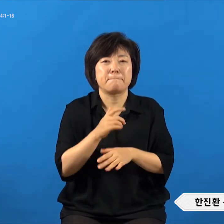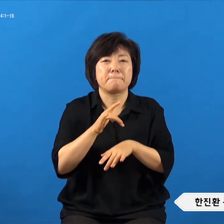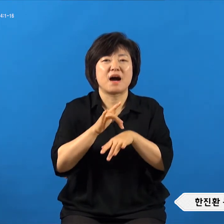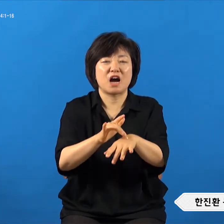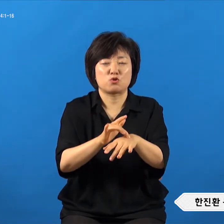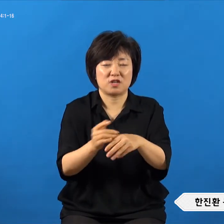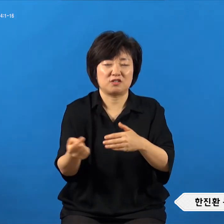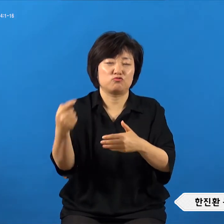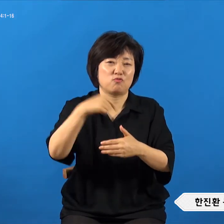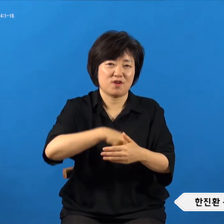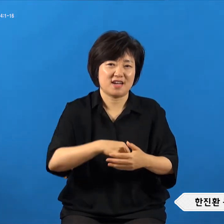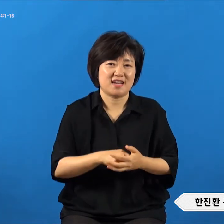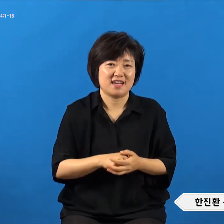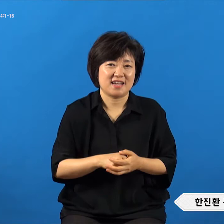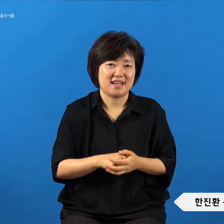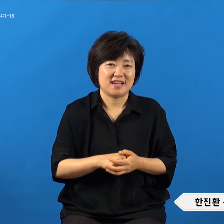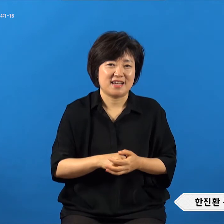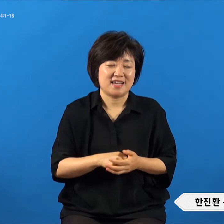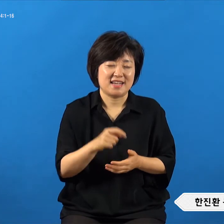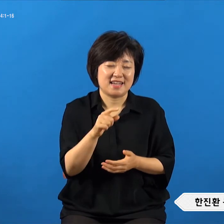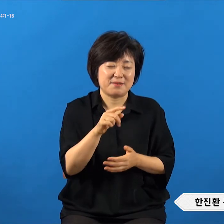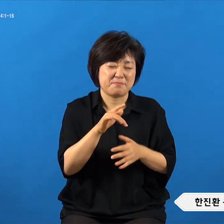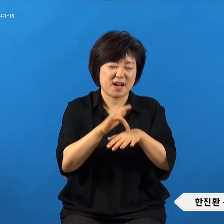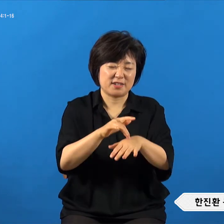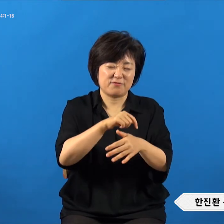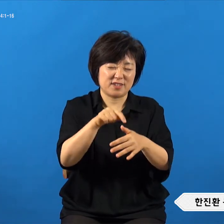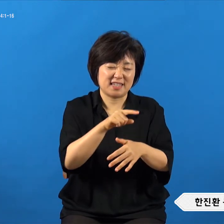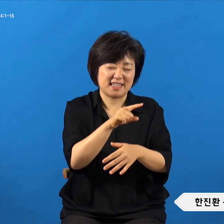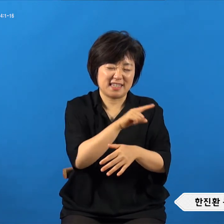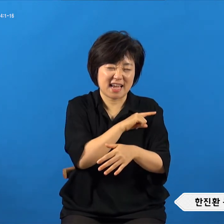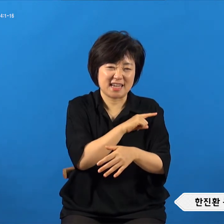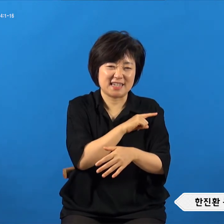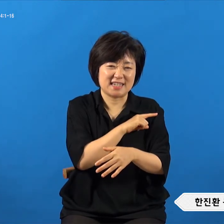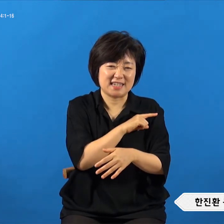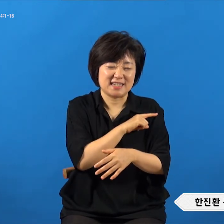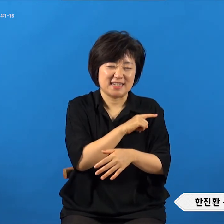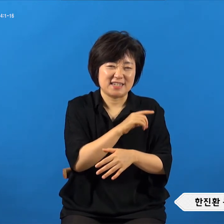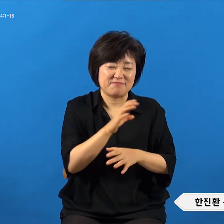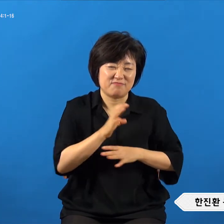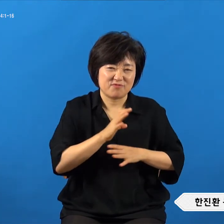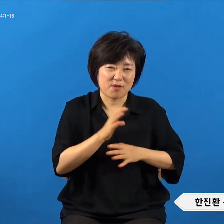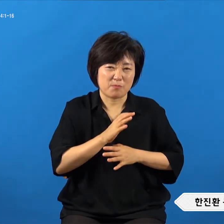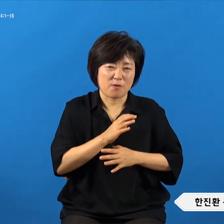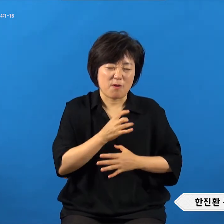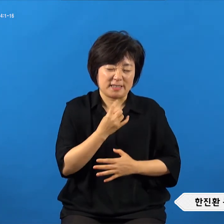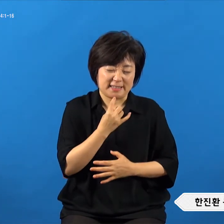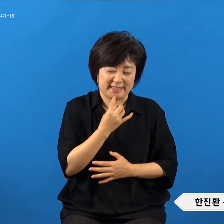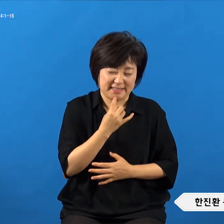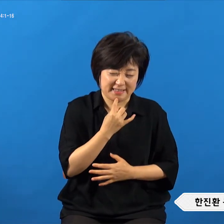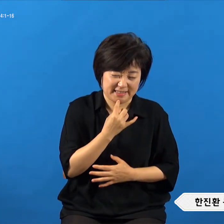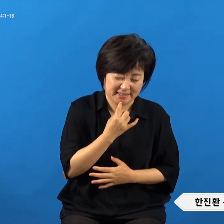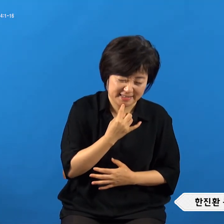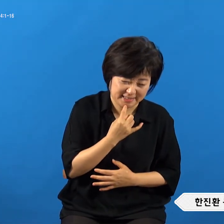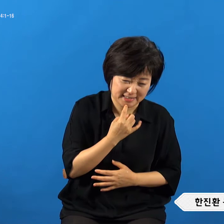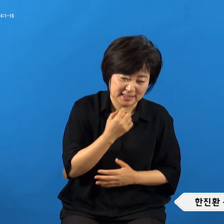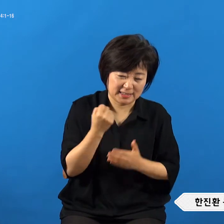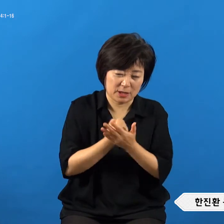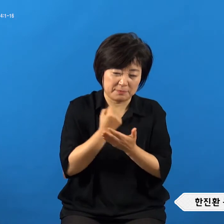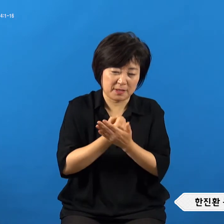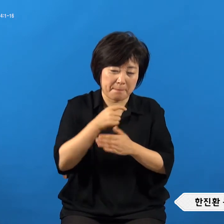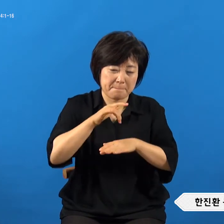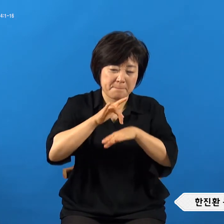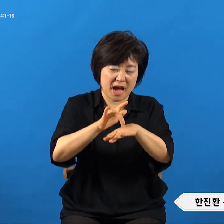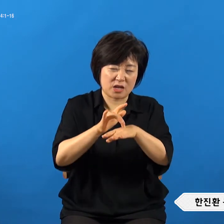섭섭마귀 같은 것입니다. 마귀 중에서도 제일 무섭고 끈질긴 놈이 섭섭마귀. 섭섭마귀